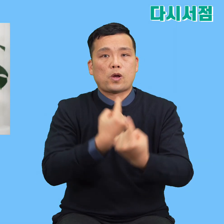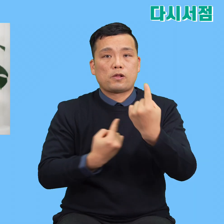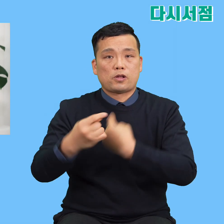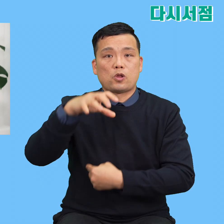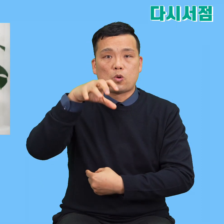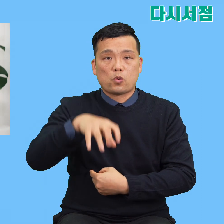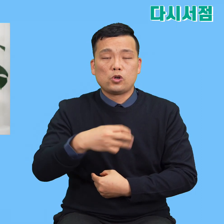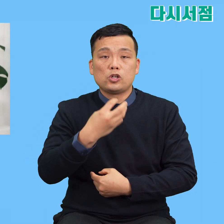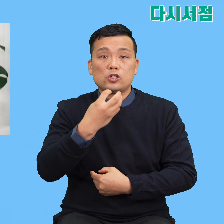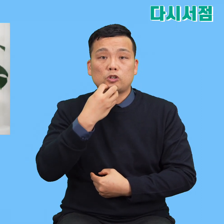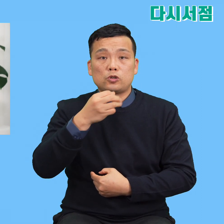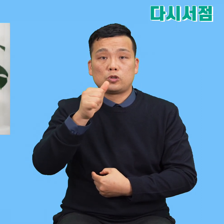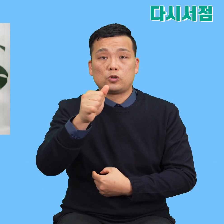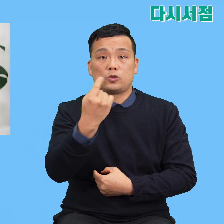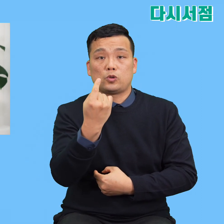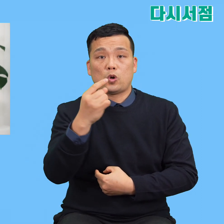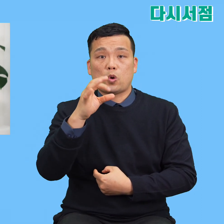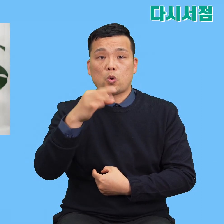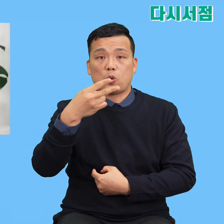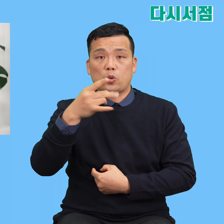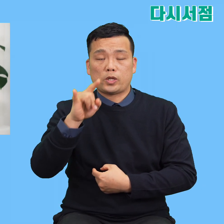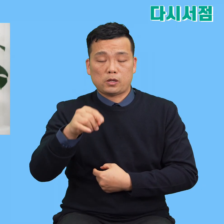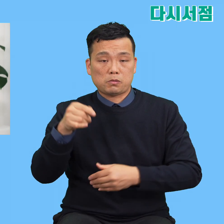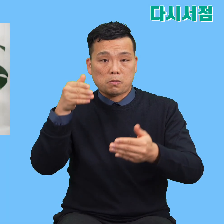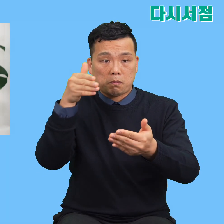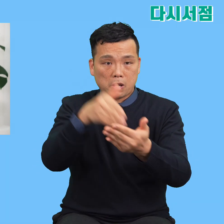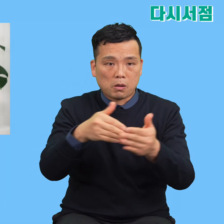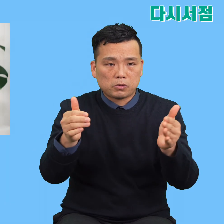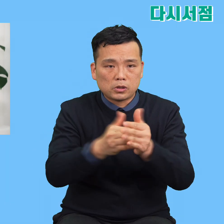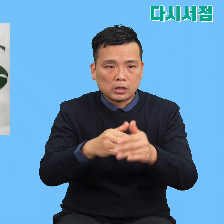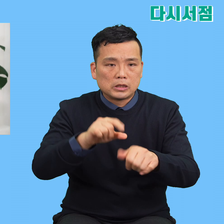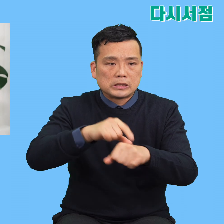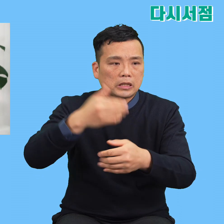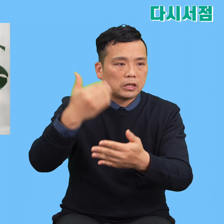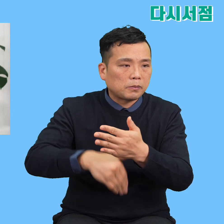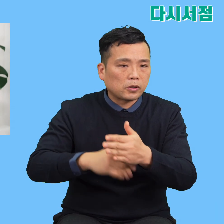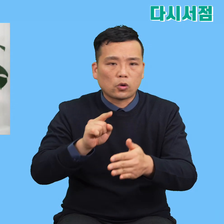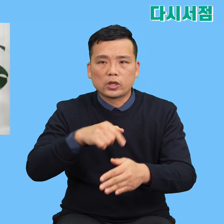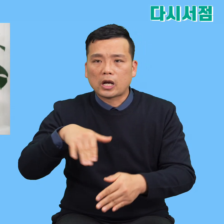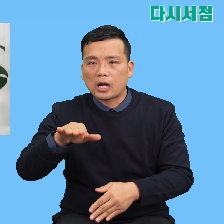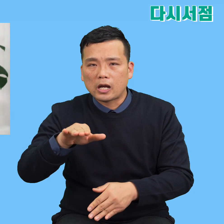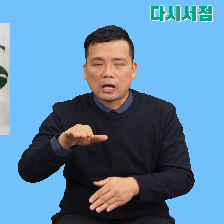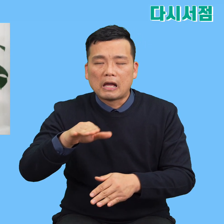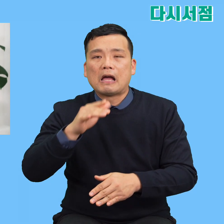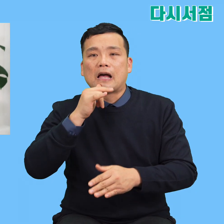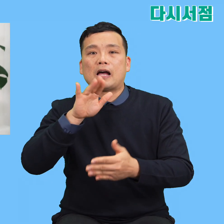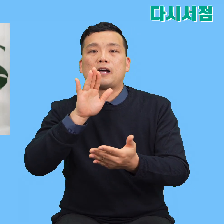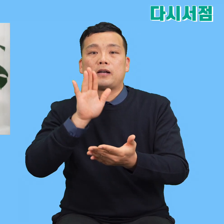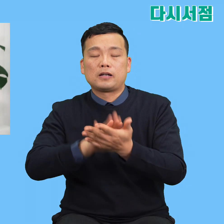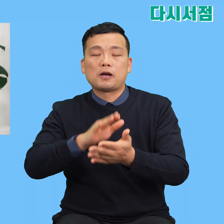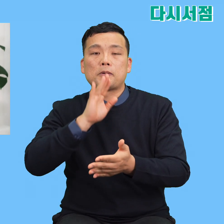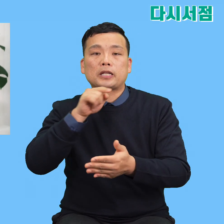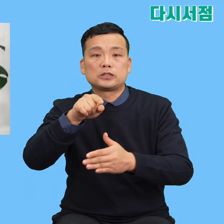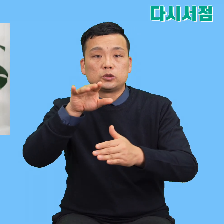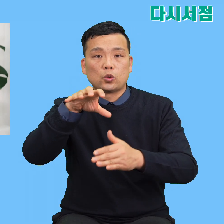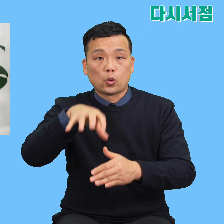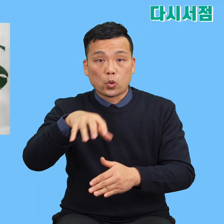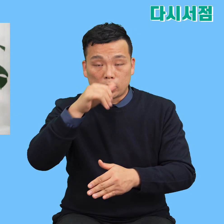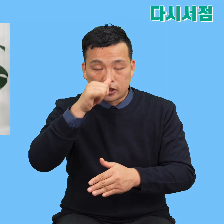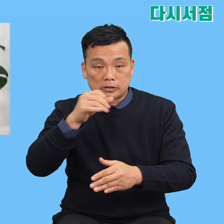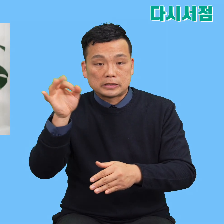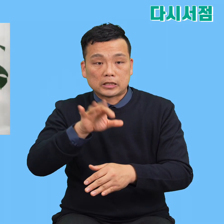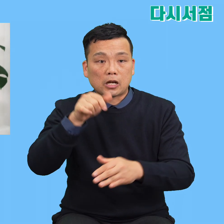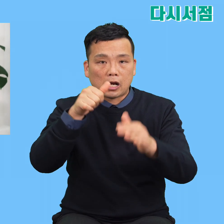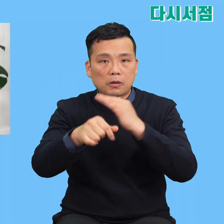왔는데 갈 때 좀 나 혼자 뭐 시간이 이만큼 떴는데 갈 데가 없을까? 그러면 맞다. 헬로 인디북스 그냥 가서 잠깐 책